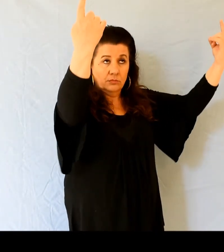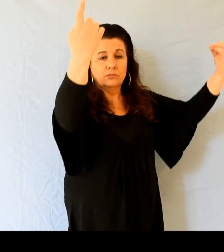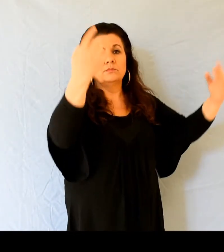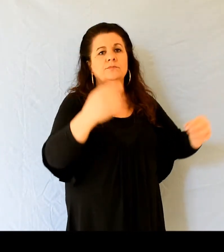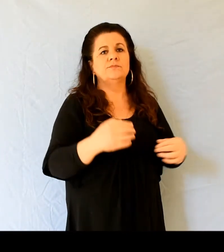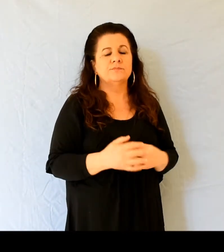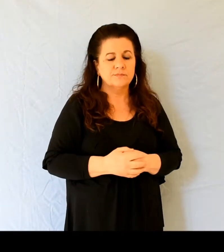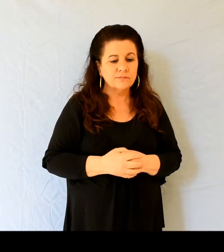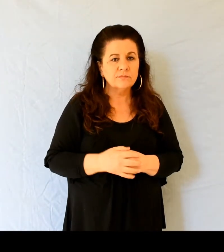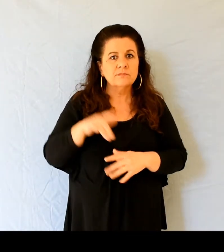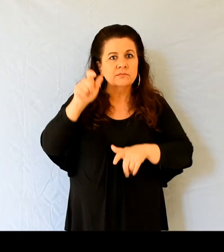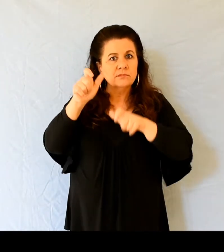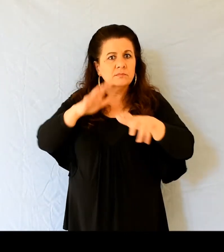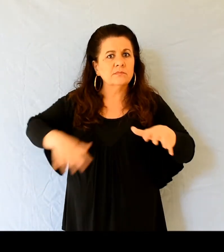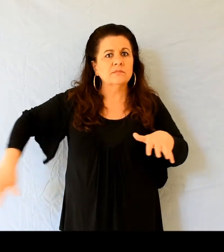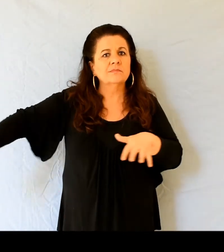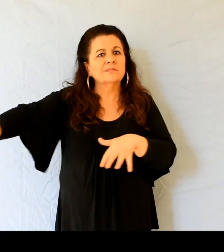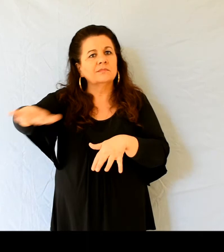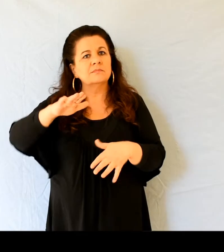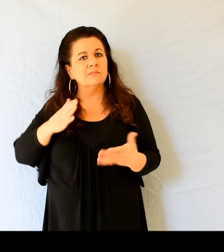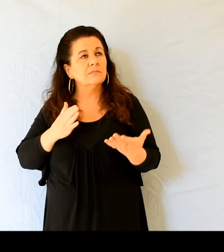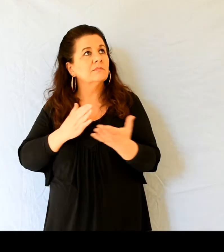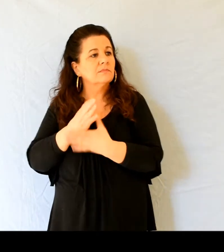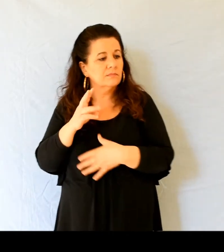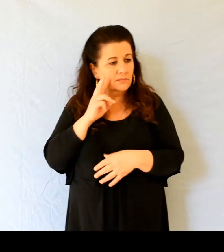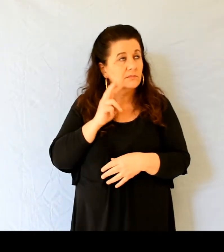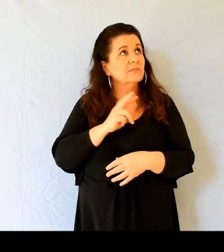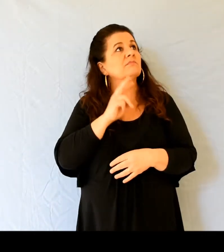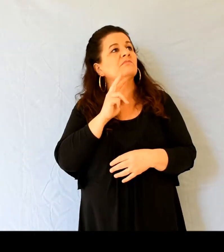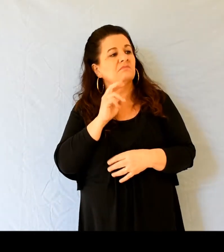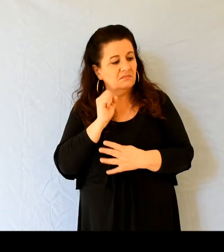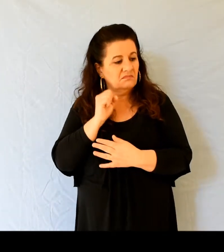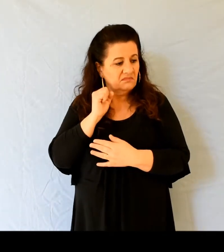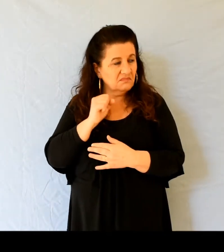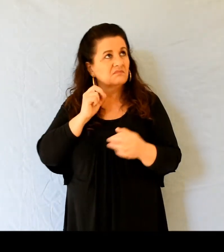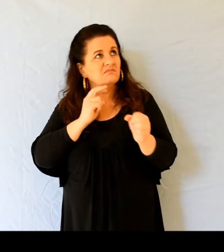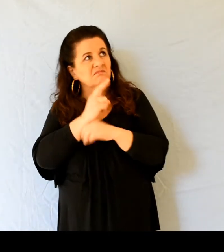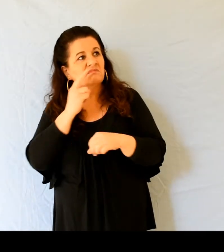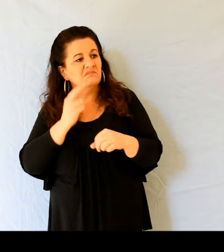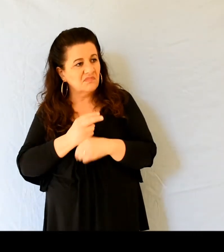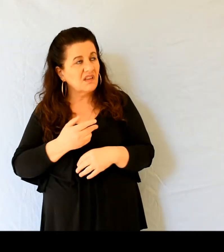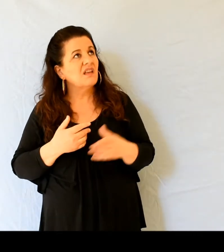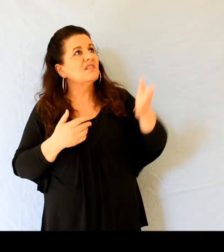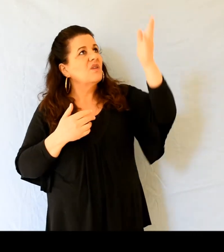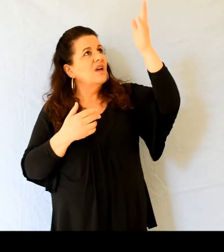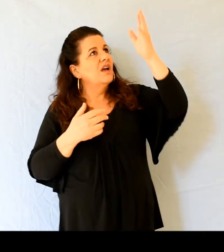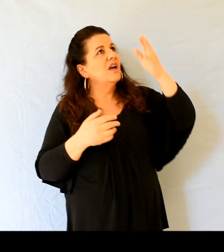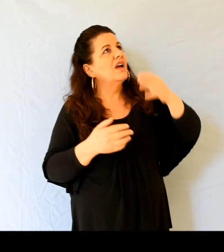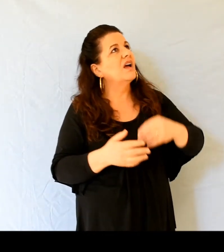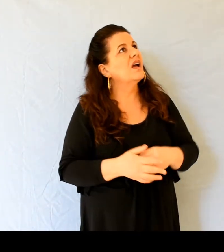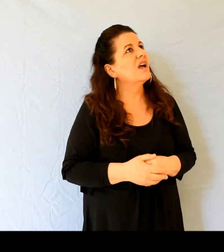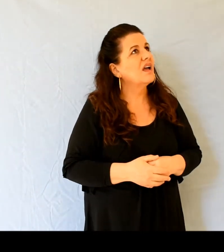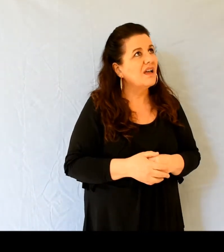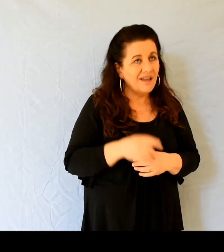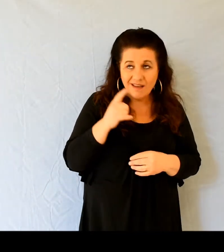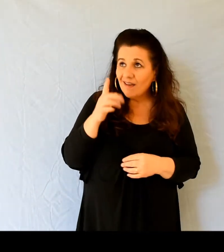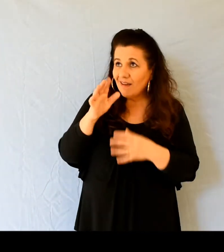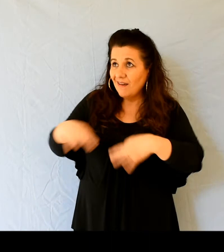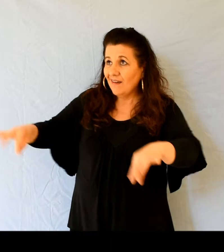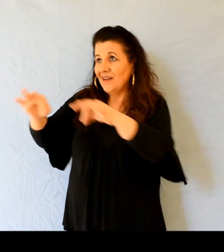Les passants l'injuriaient en hochant la tête et disaient « Et toi, qui détruis le sanctuaire et le rebâtis